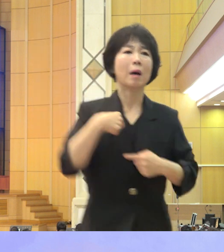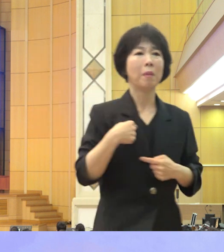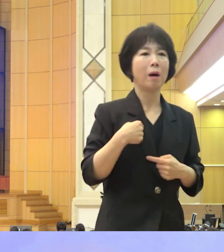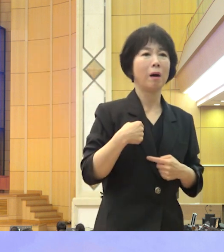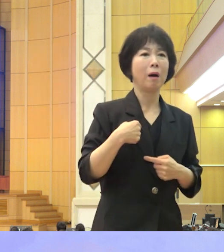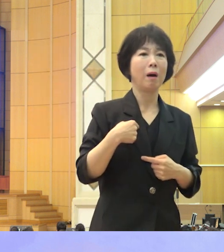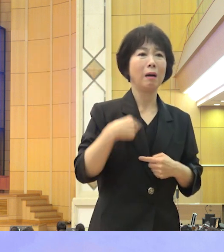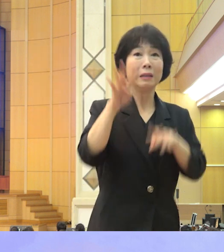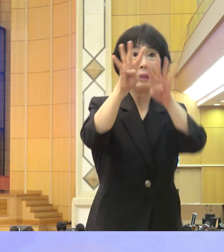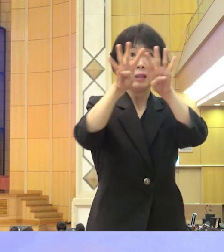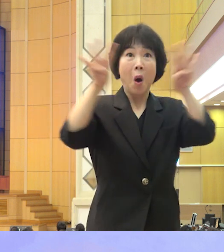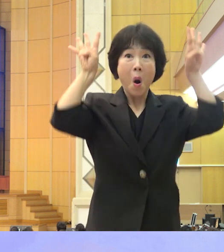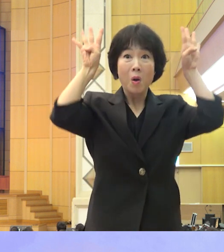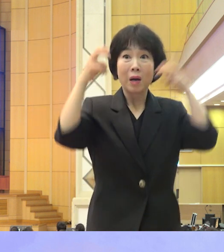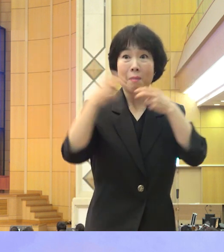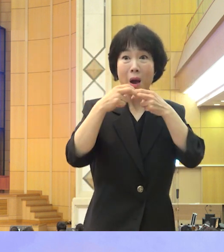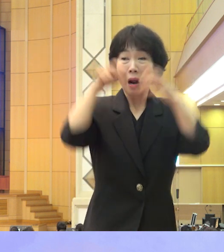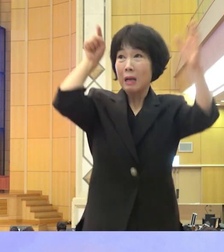그랬더니